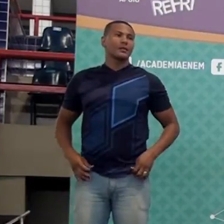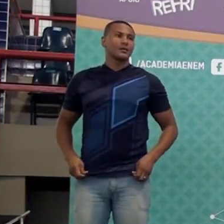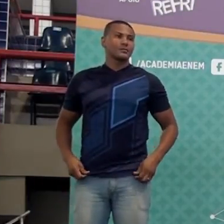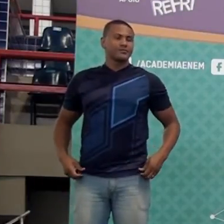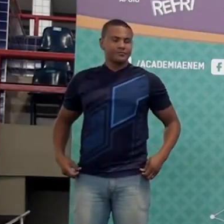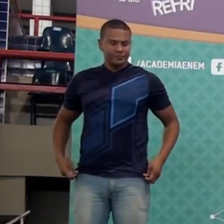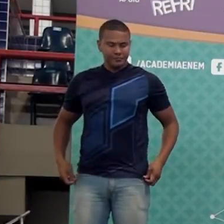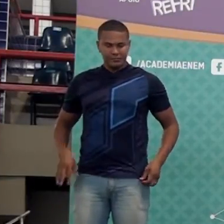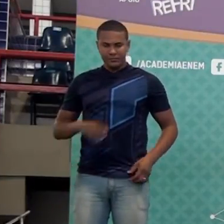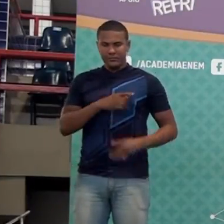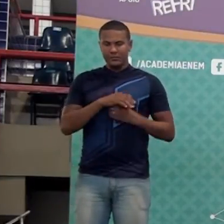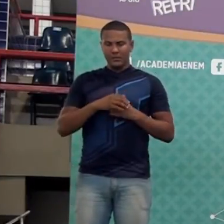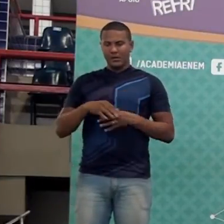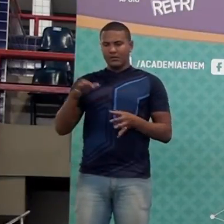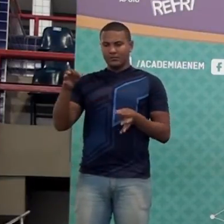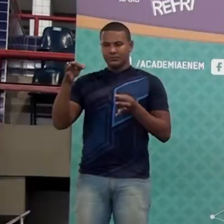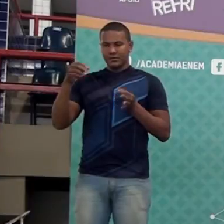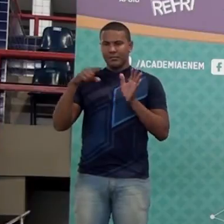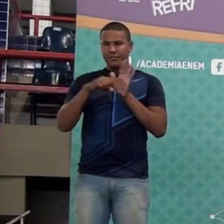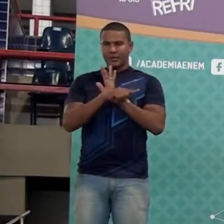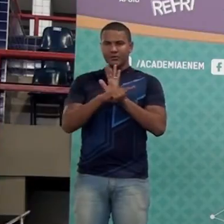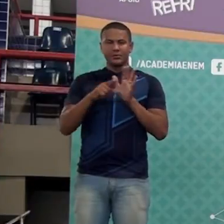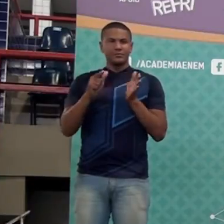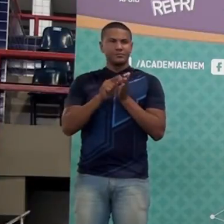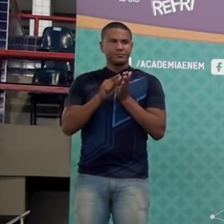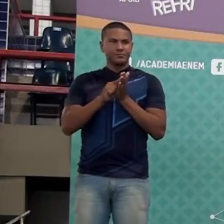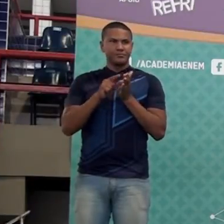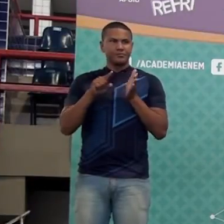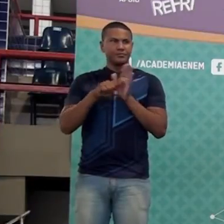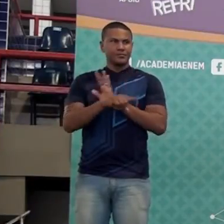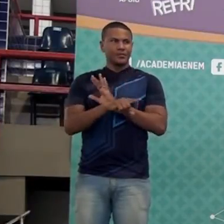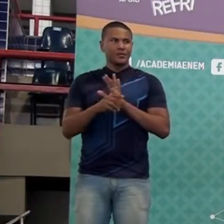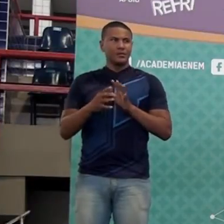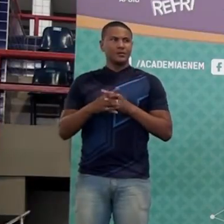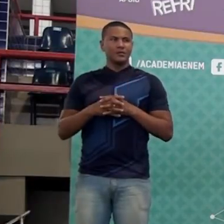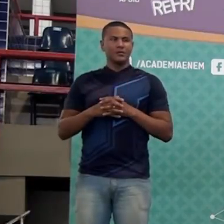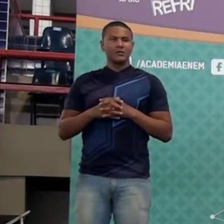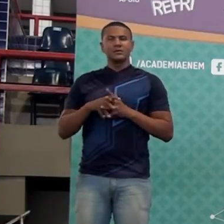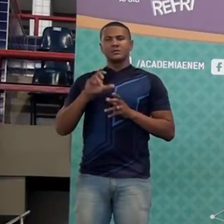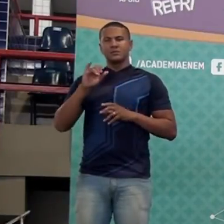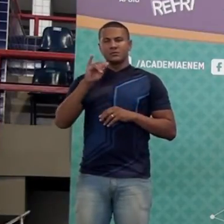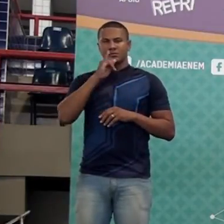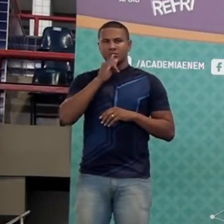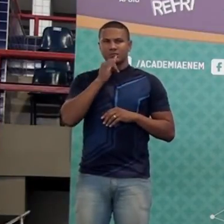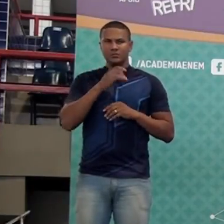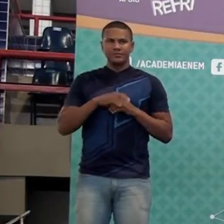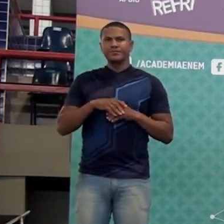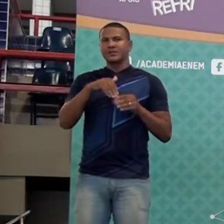Tá falando aqui, por exemplo, professor, se eu fizer a rotação de culturas, né?